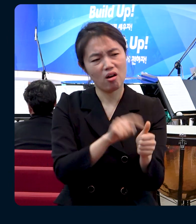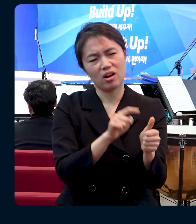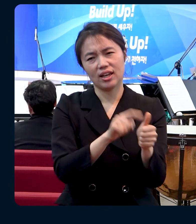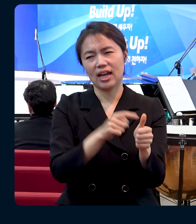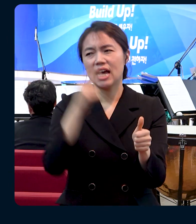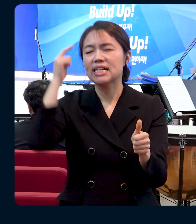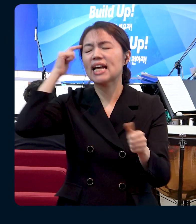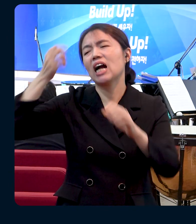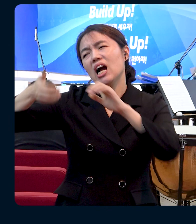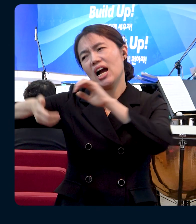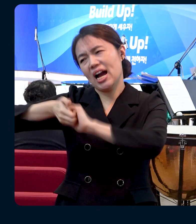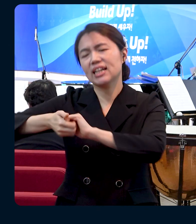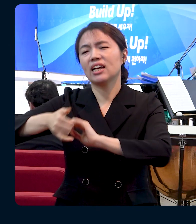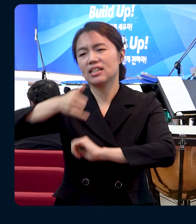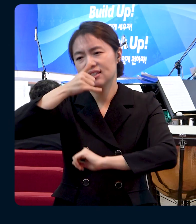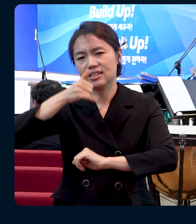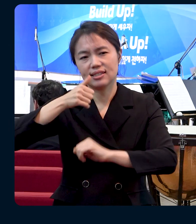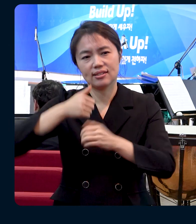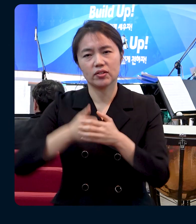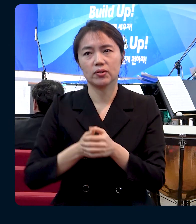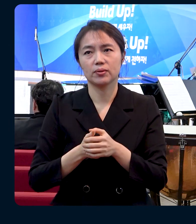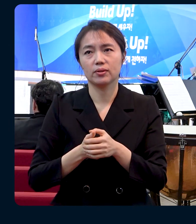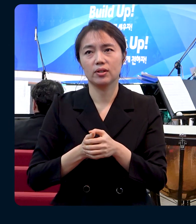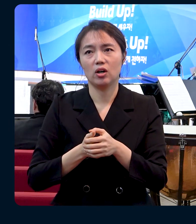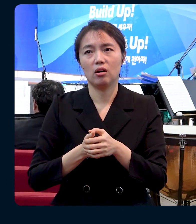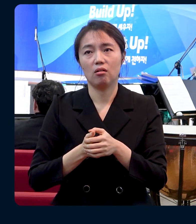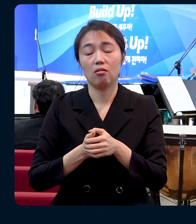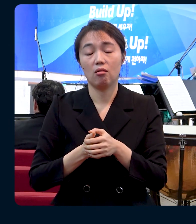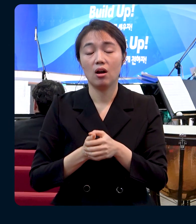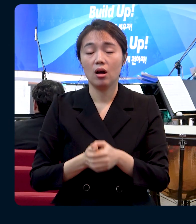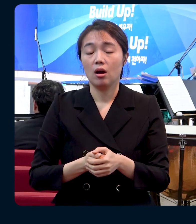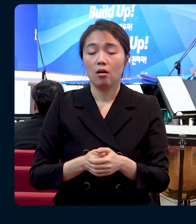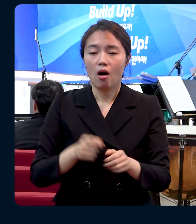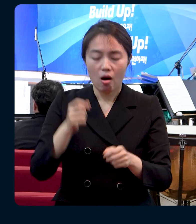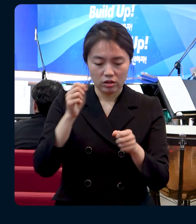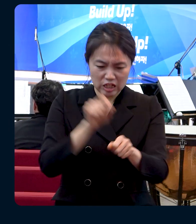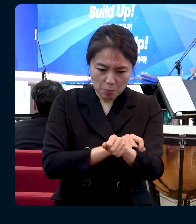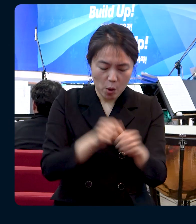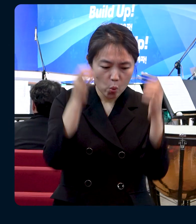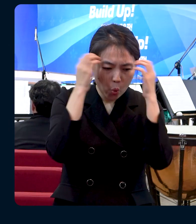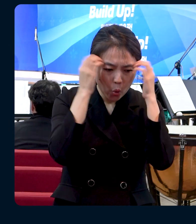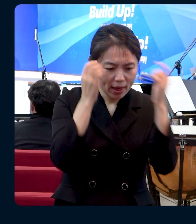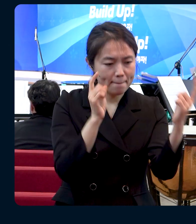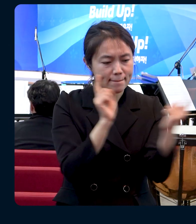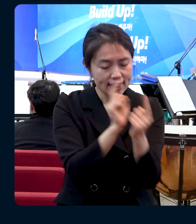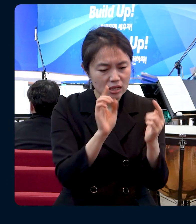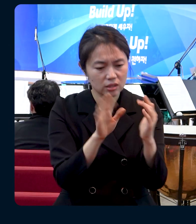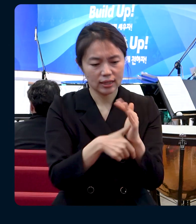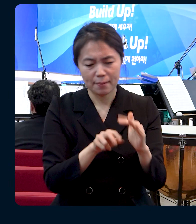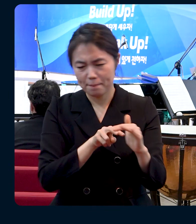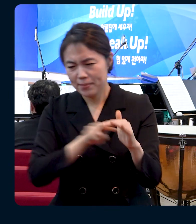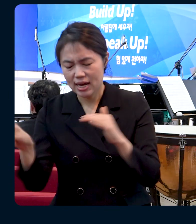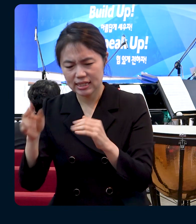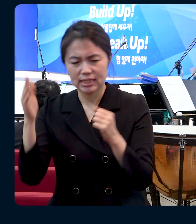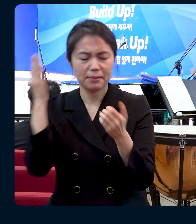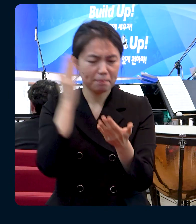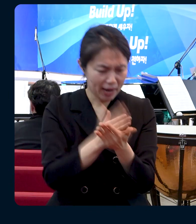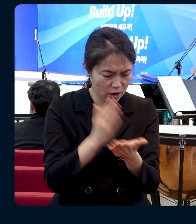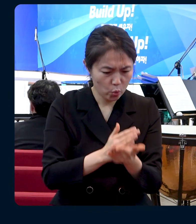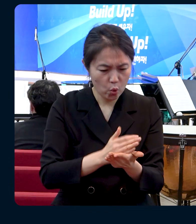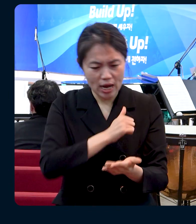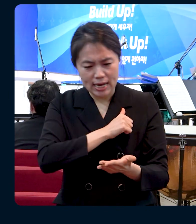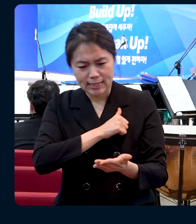예, 그렇습니다. 삶 가운데서 정말 특히 고난과 어려움이 왔을 때 도망하지 말고 피하지 말고